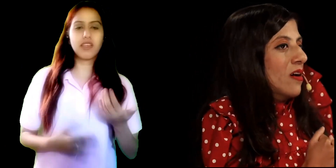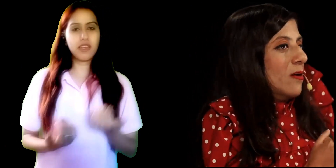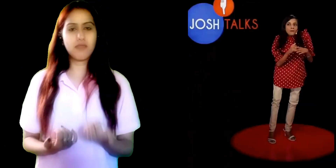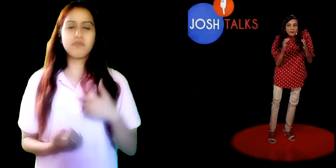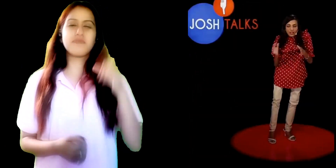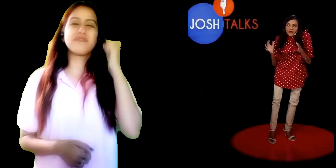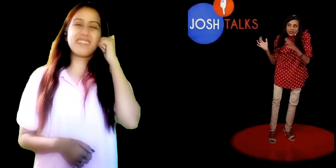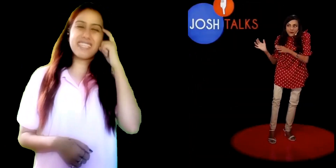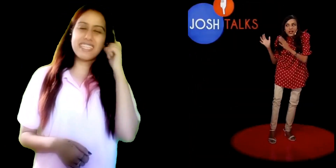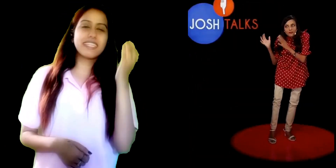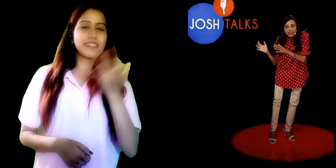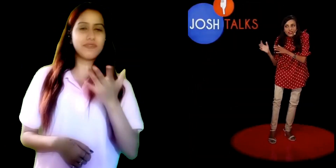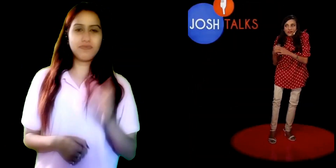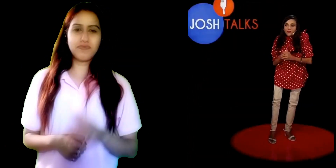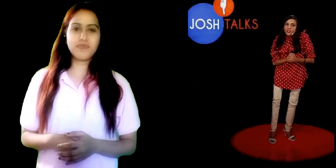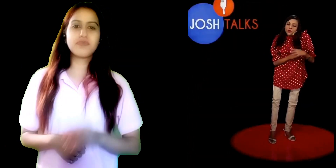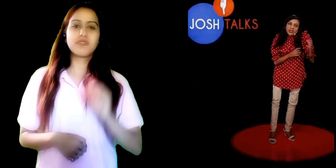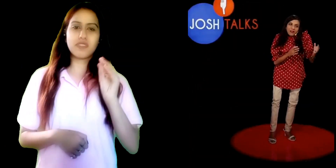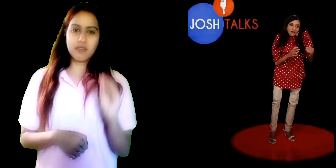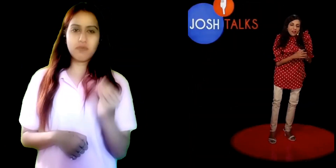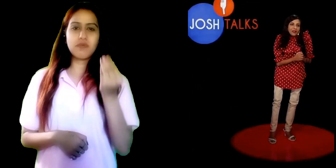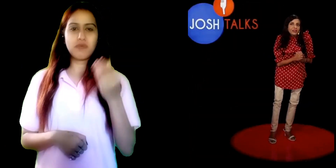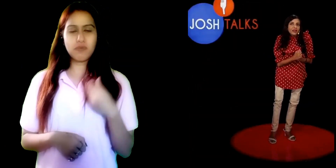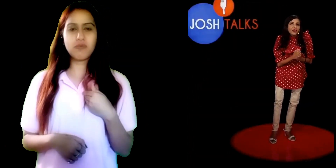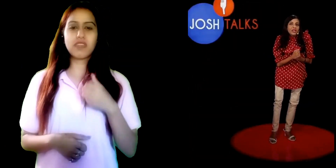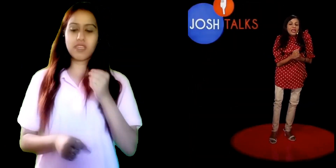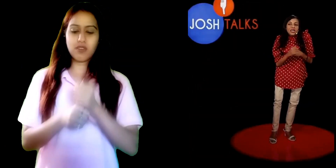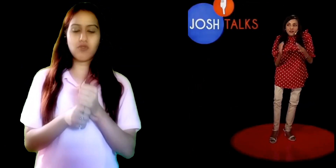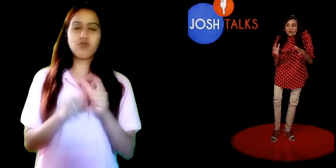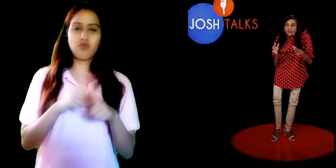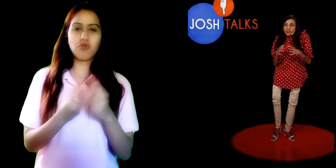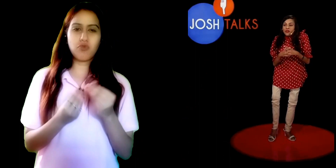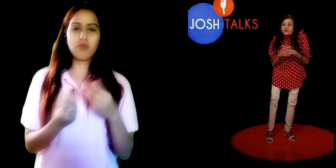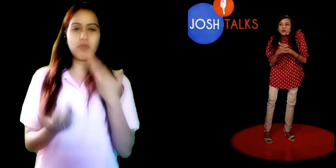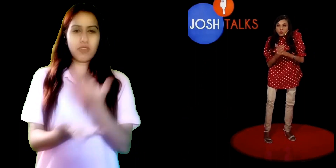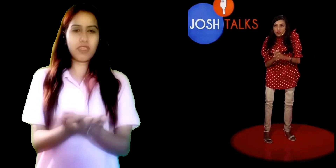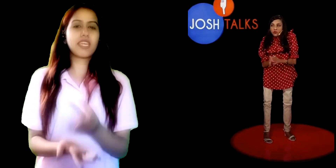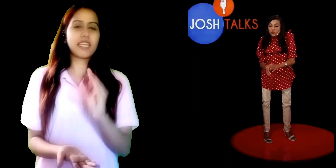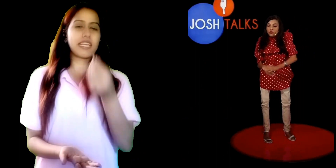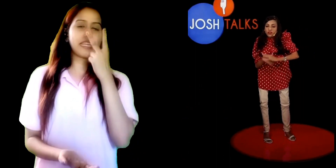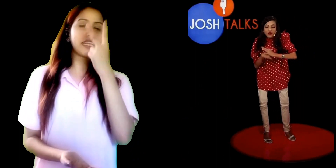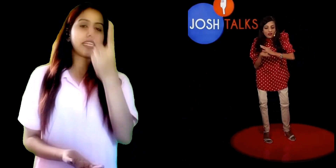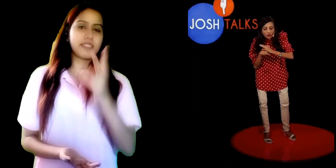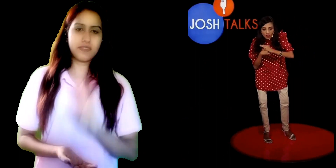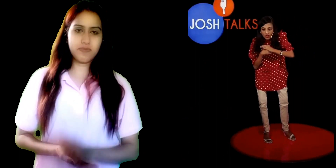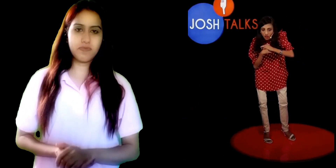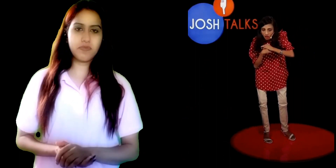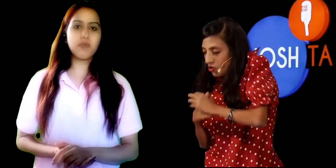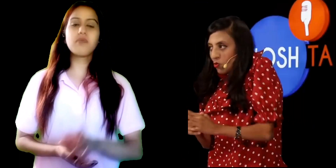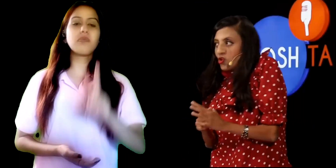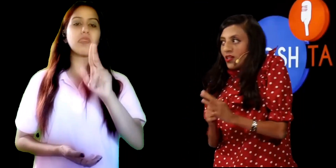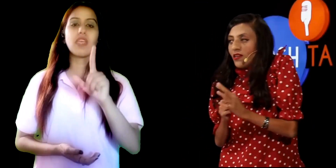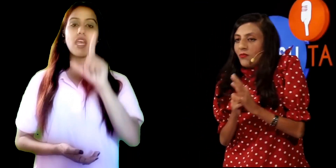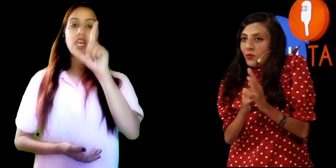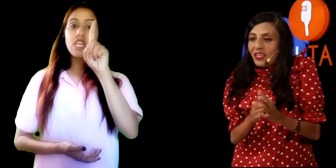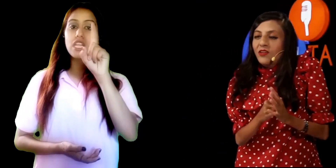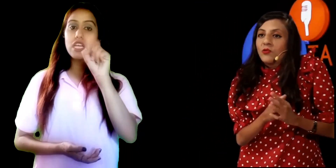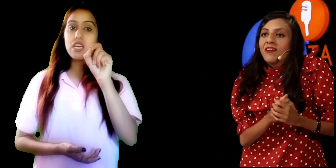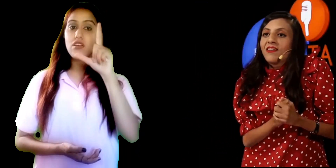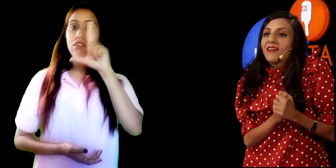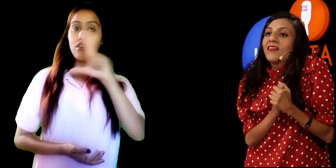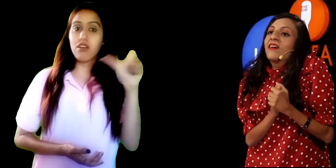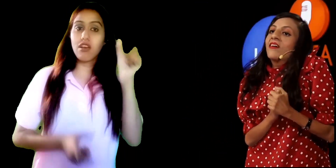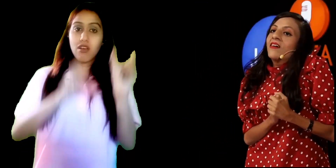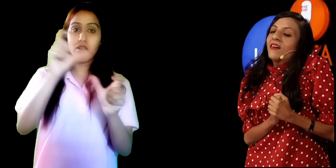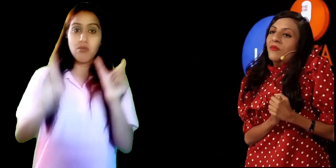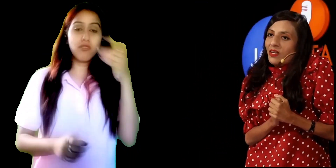तो मेरा बैकअप प्लान बन गया था, मैंने 2 साल काम कर लिया था, एंड कंपनी मेरे काम से खुश थी। उन्होंने मुझे कहा कि तुम्हें जो चाहिए हम तुम्हें देने